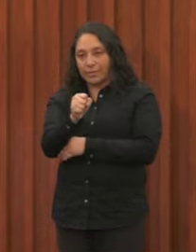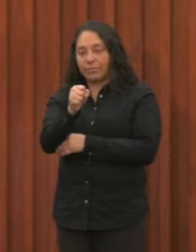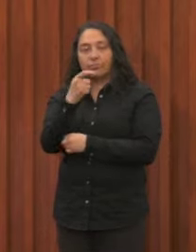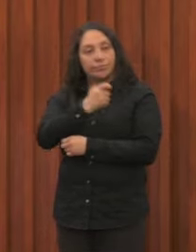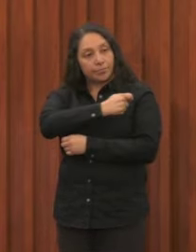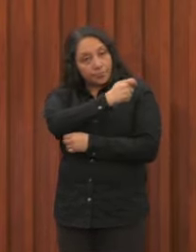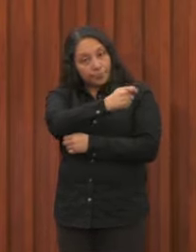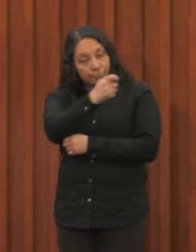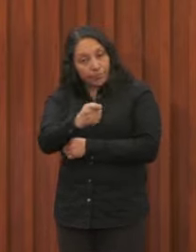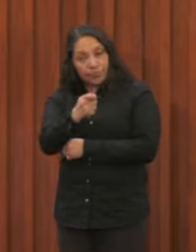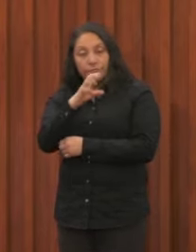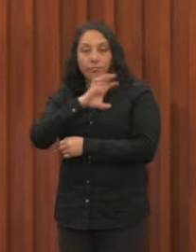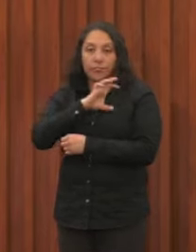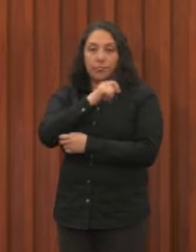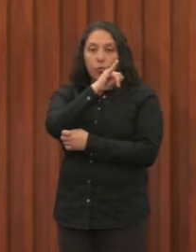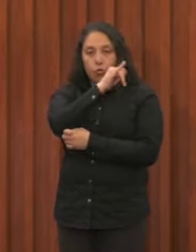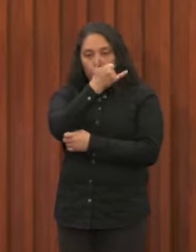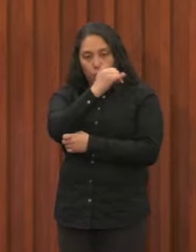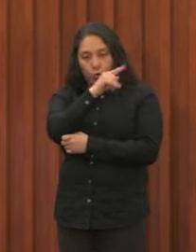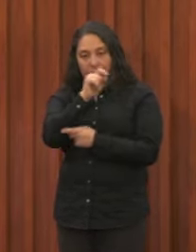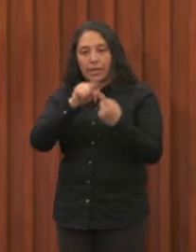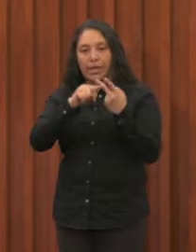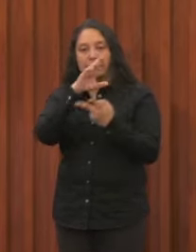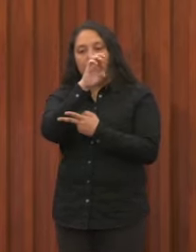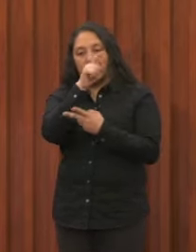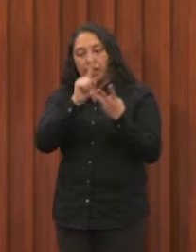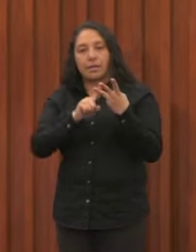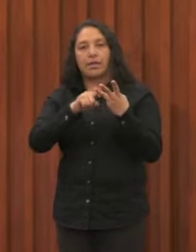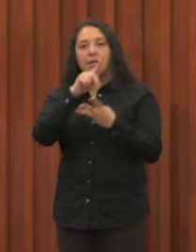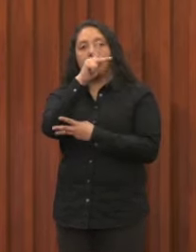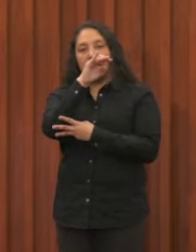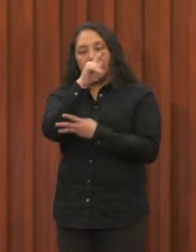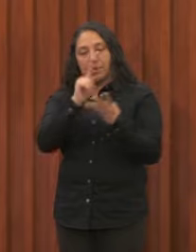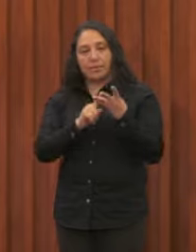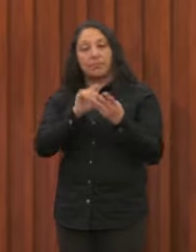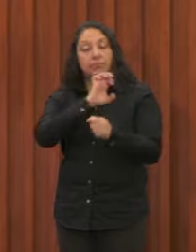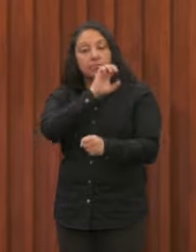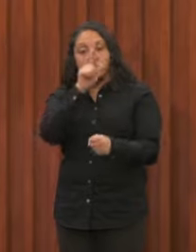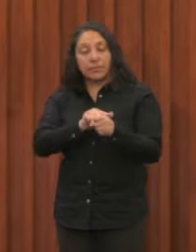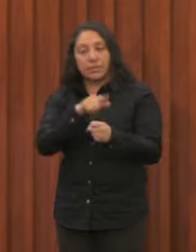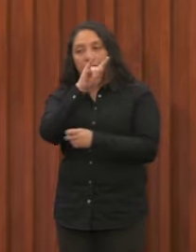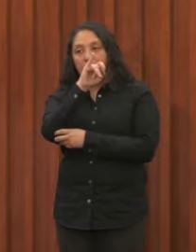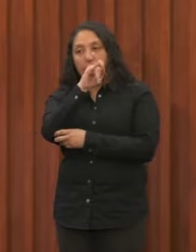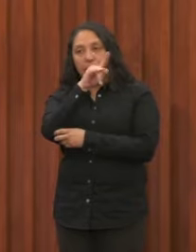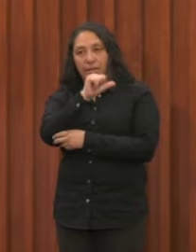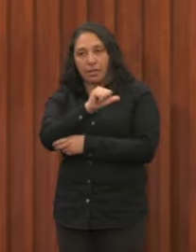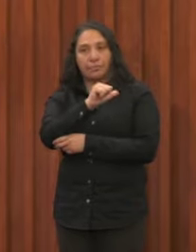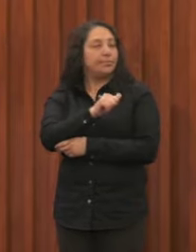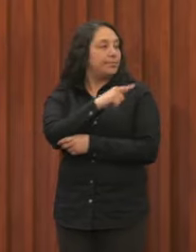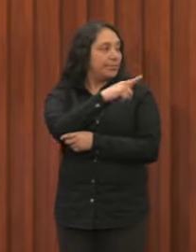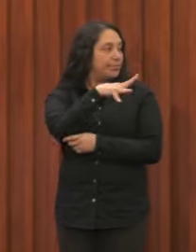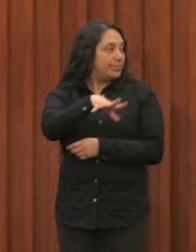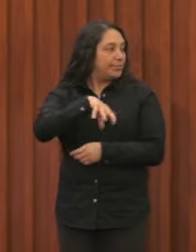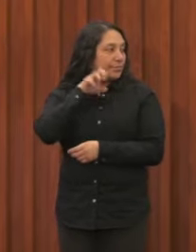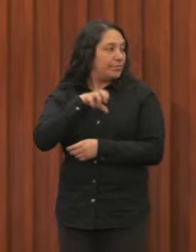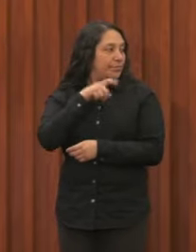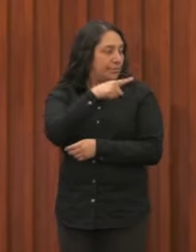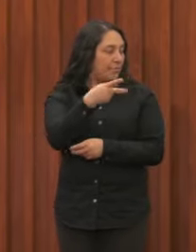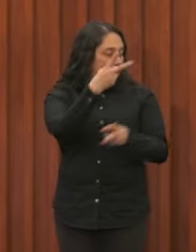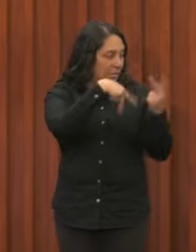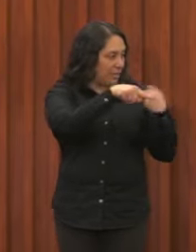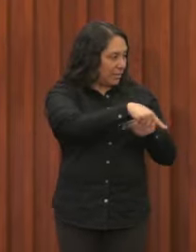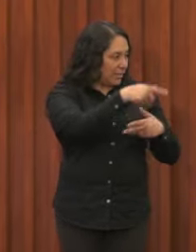cariño a Yuridia, a Selene, a Jennifer y a Patricia y particularmente a Itana que luchó por su lugar